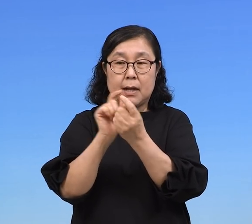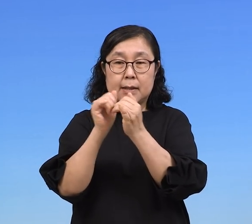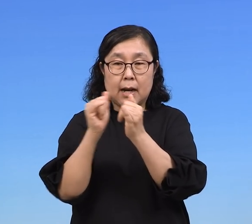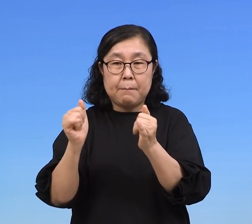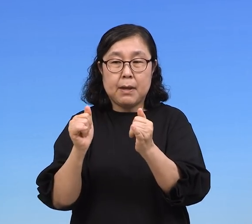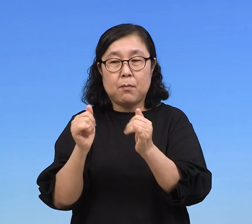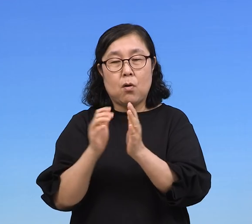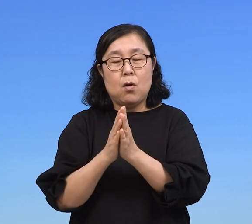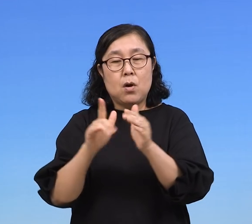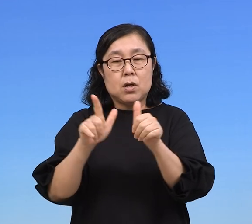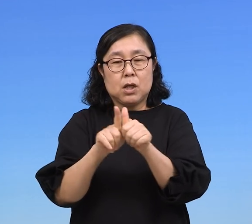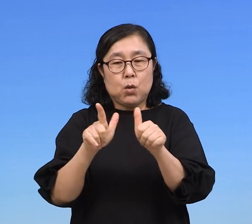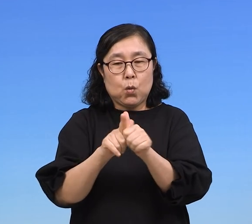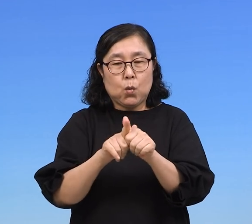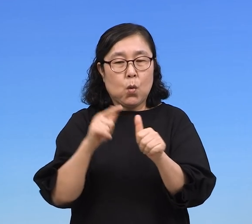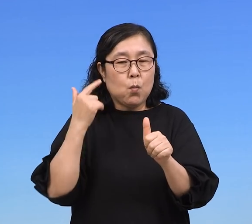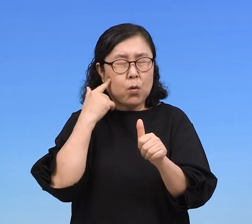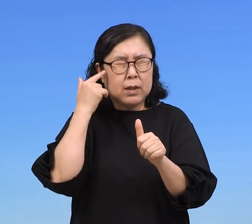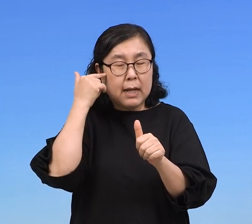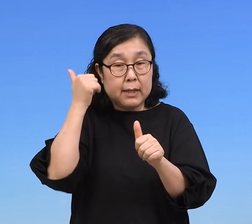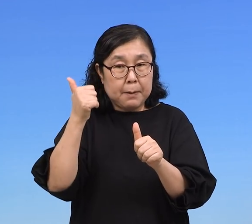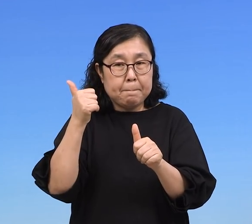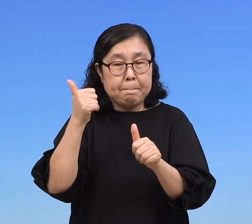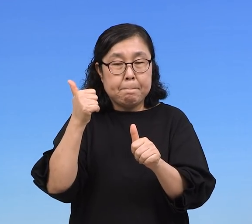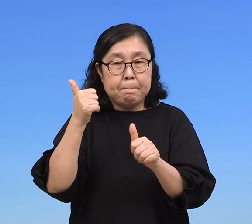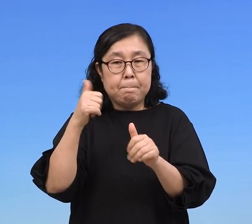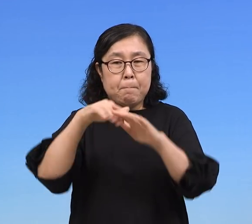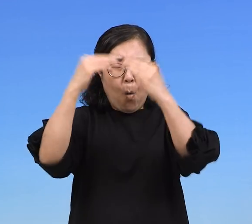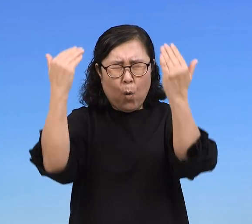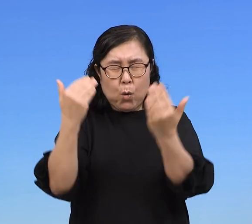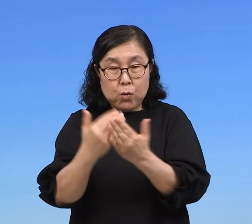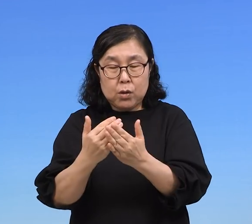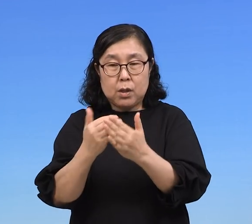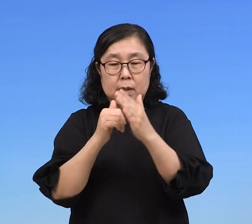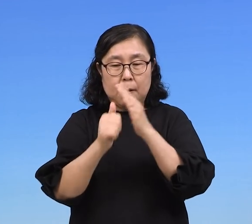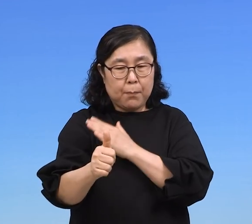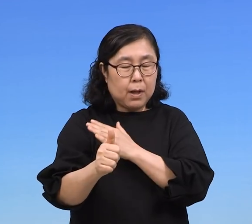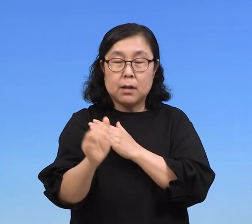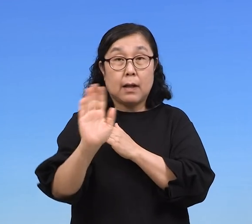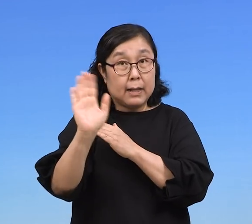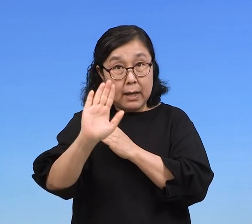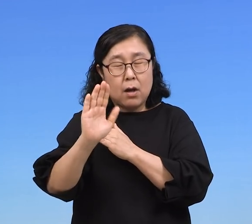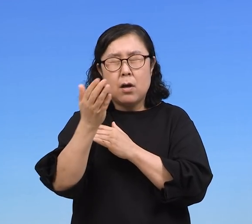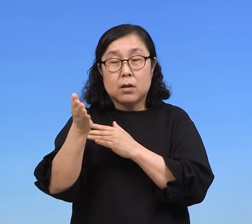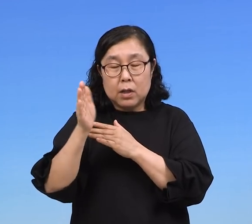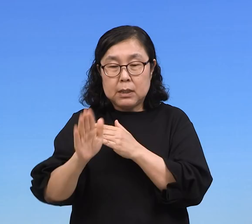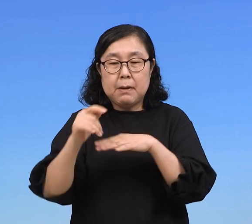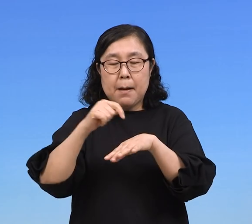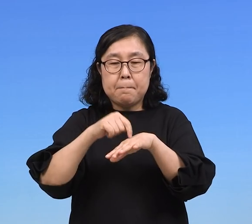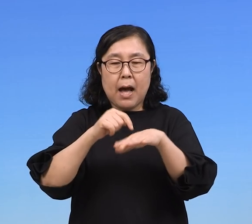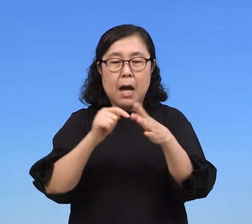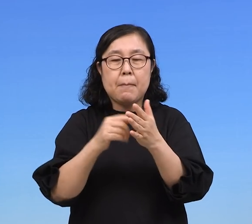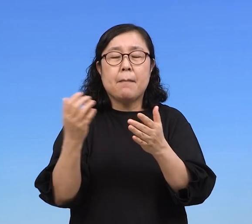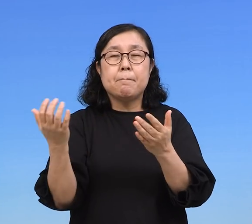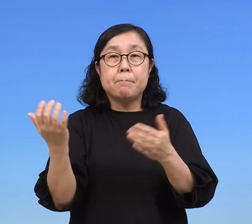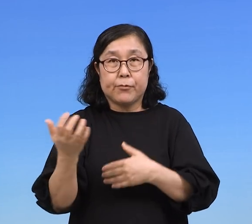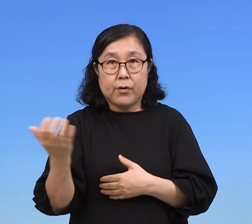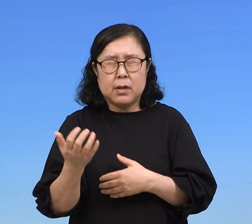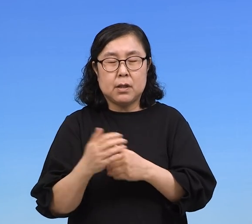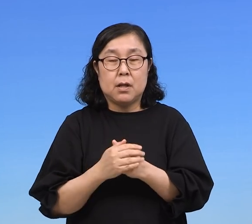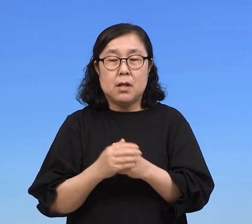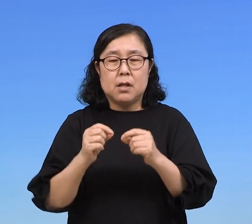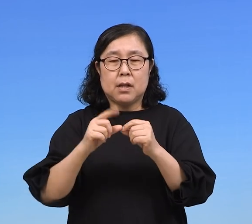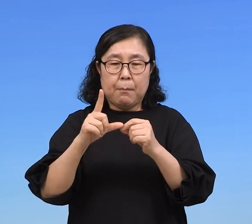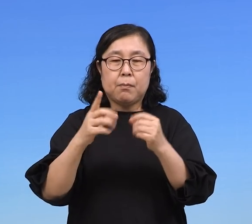대표하는 분도 아니고 목사님들의 수준이 그 한 분으로 평가되는 건 아니지만, 가슴 아픈 건 꽤 많은